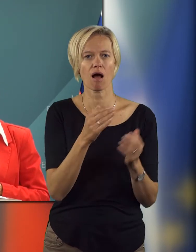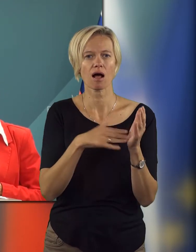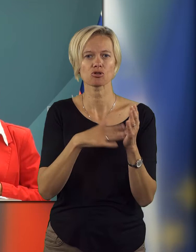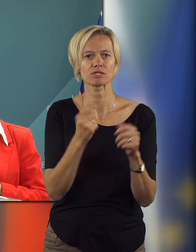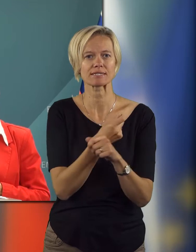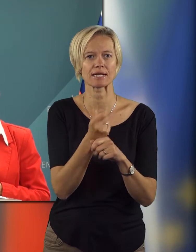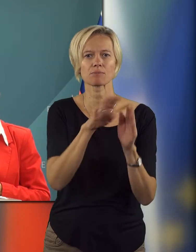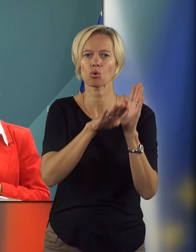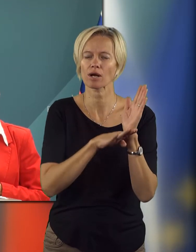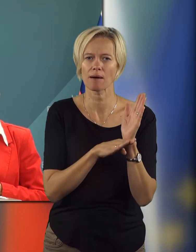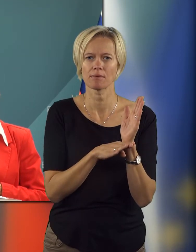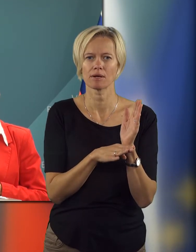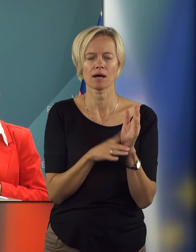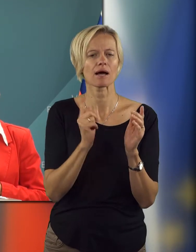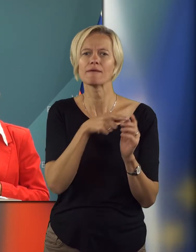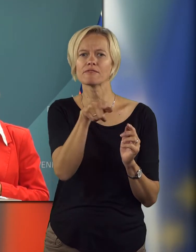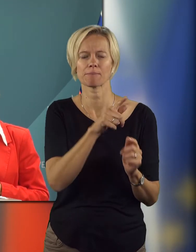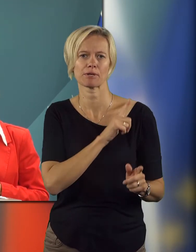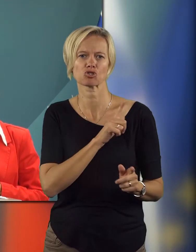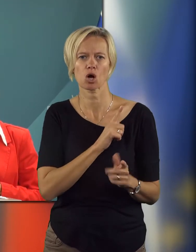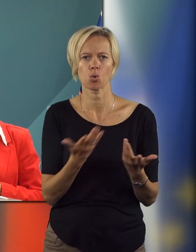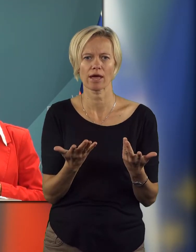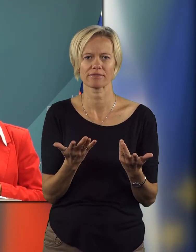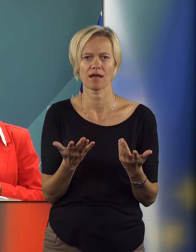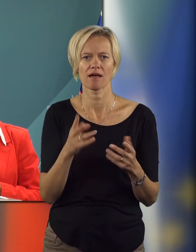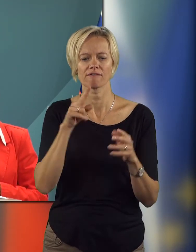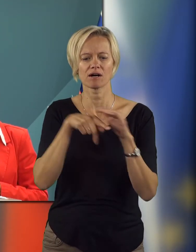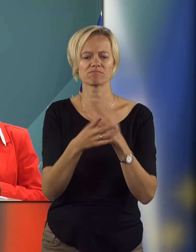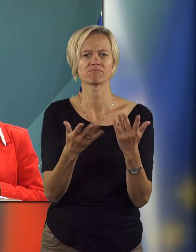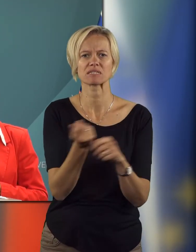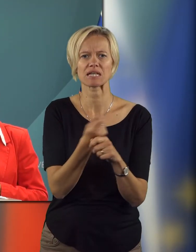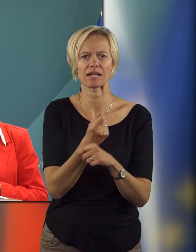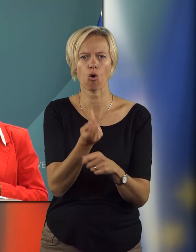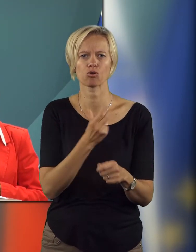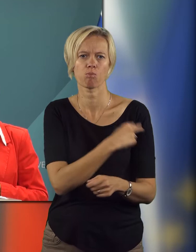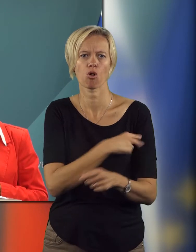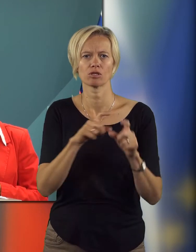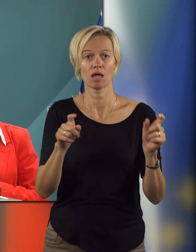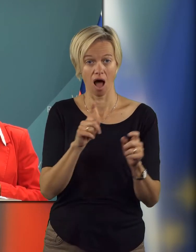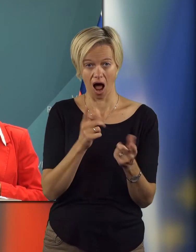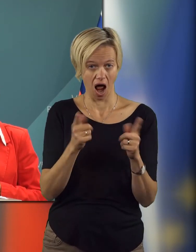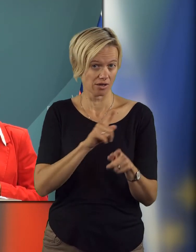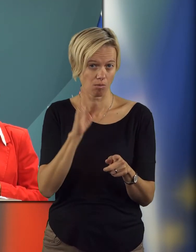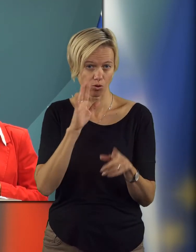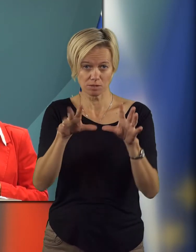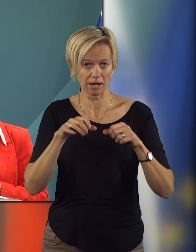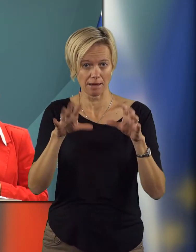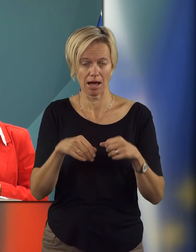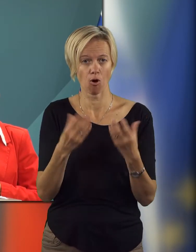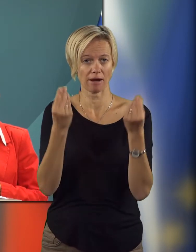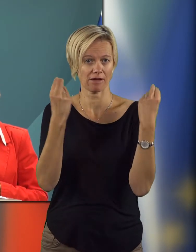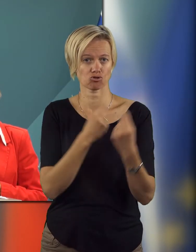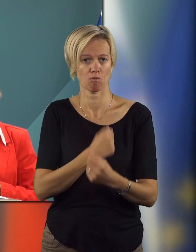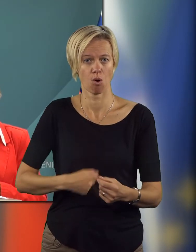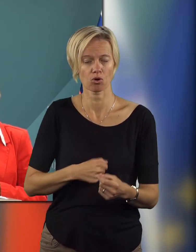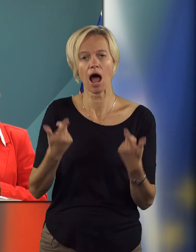vprašati, kakšne sanacijske programe, to je bilo vprašanje. Kaj pričakujete v sanaciji od bolnišnic, da ne bodo spremale toliko bolnikov, kot so